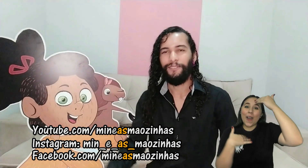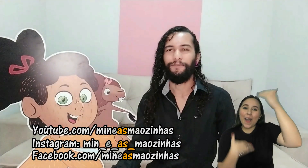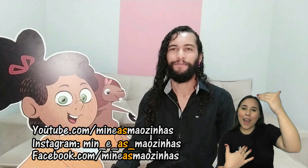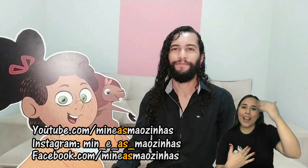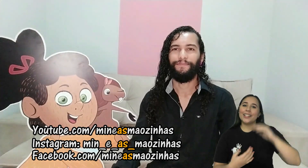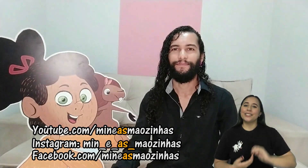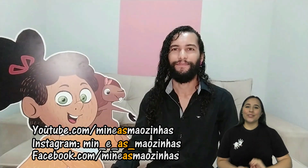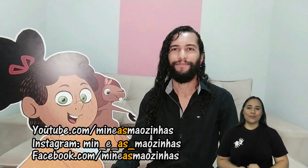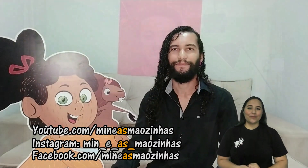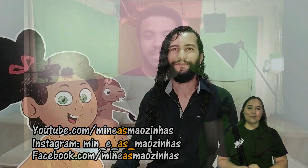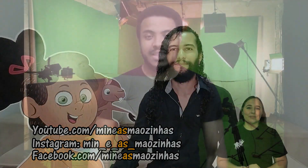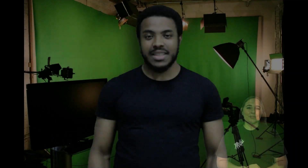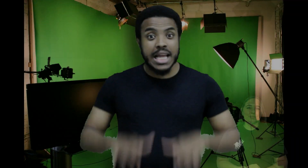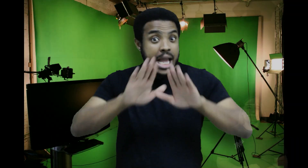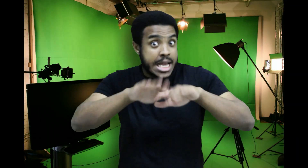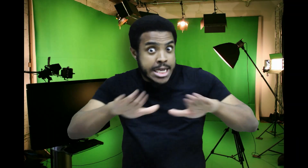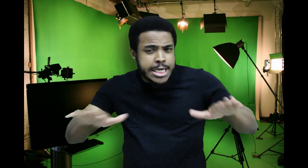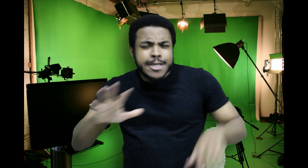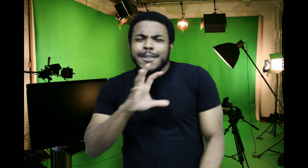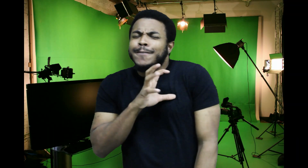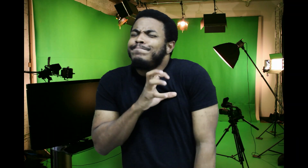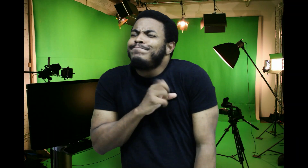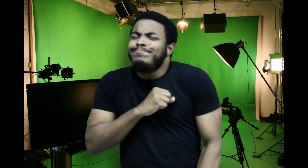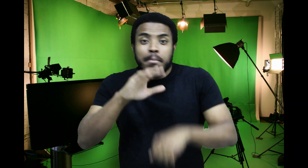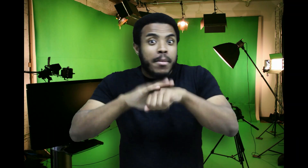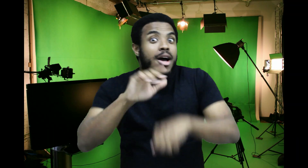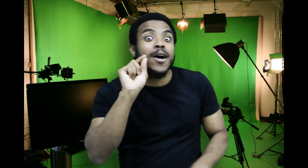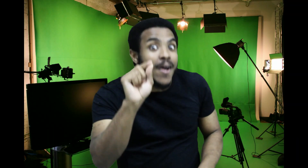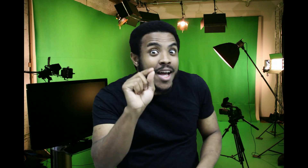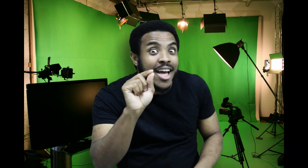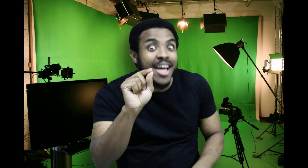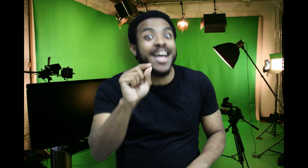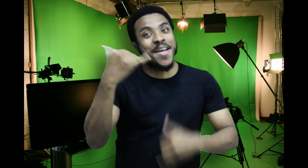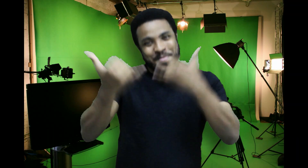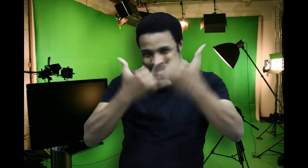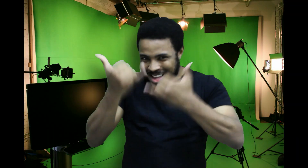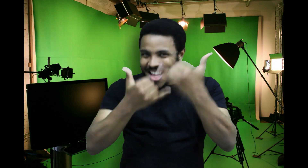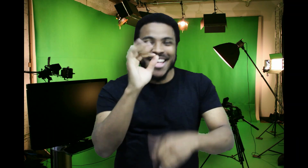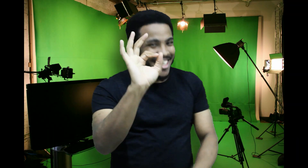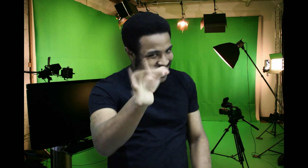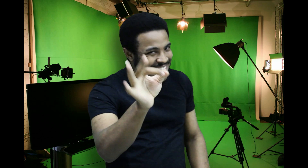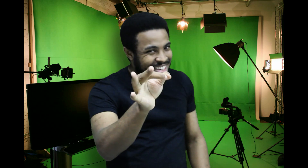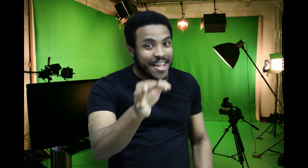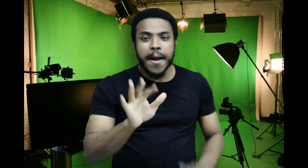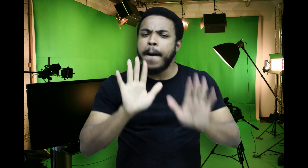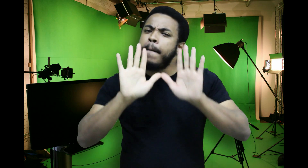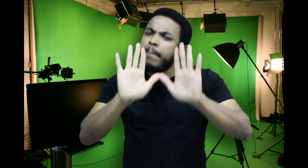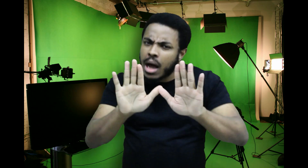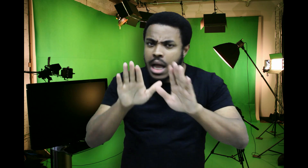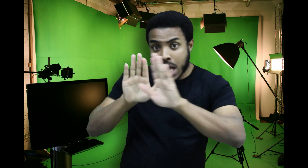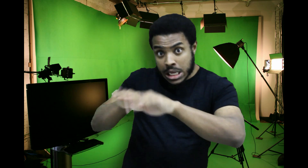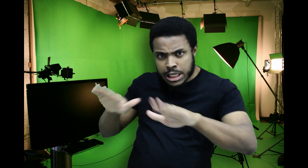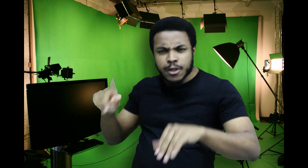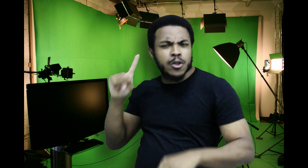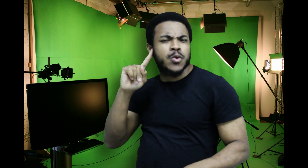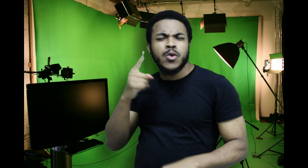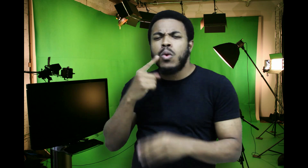Obrigado! O que as crianças mais gostam de fazer? É brincar, né? E como será que brincam as